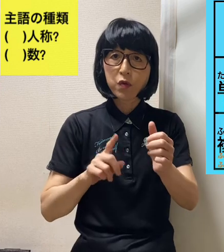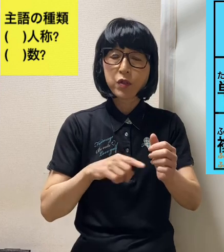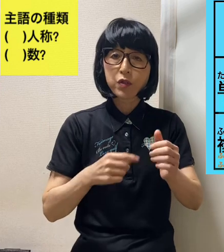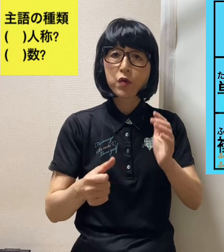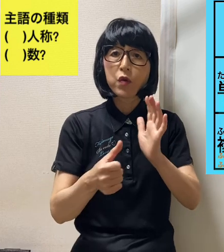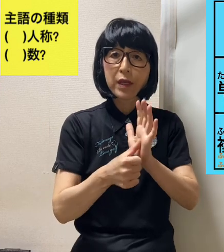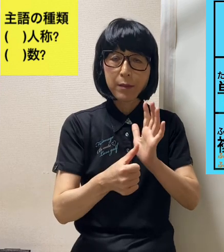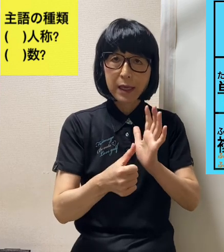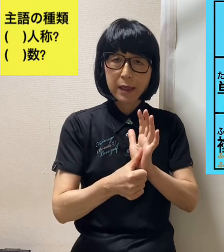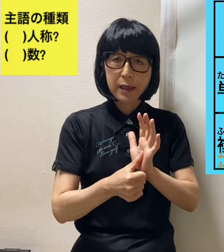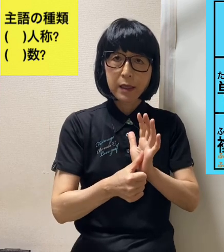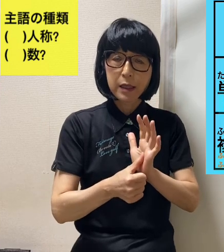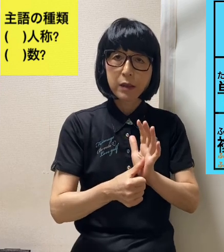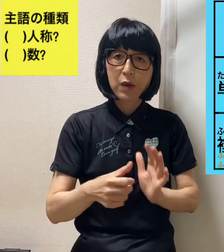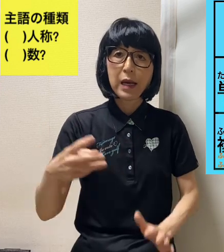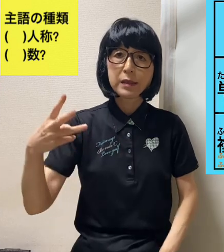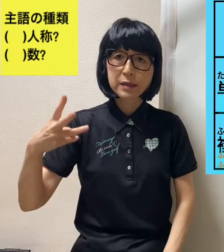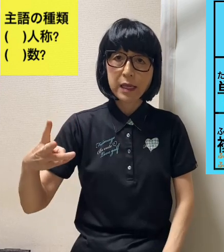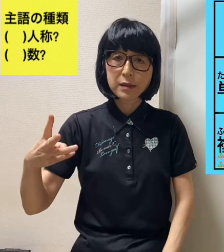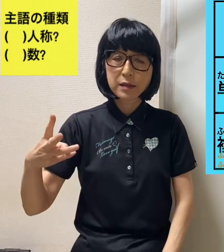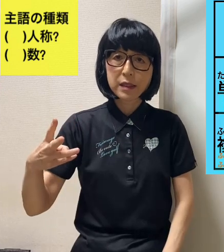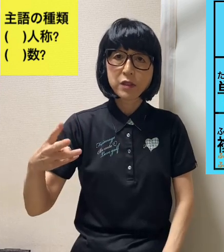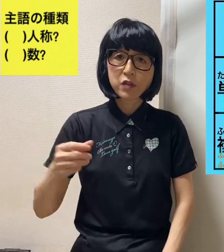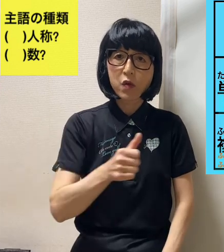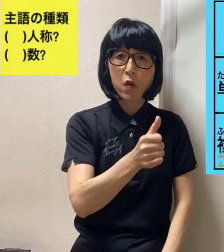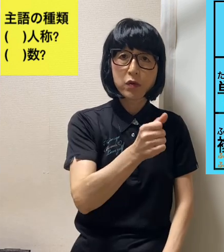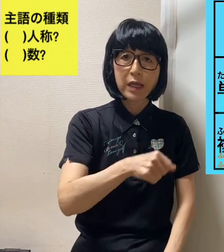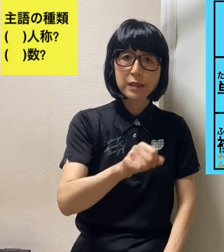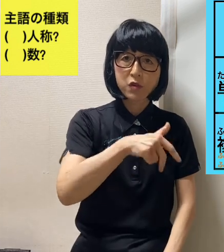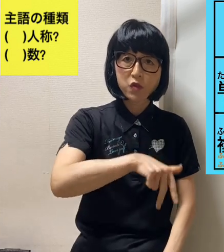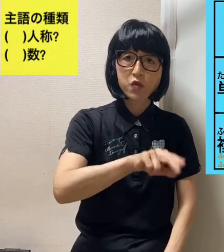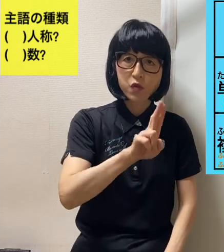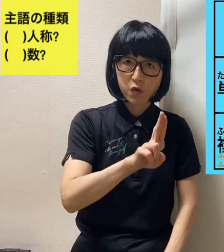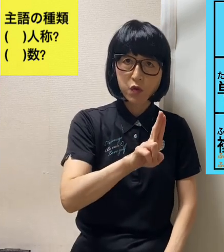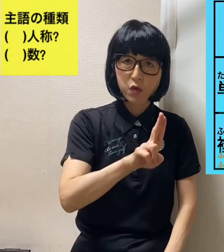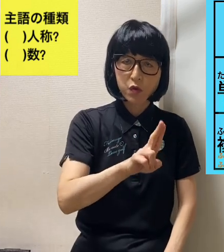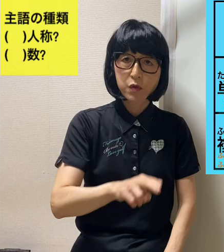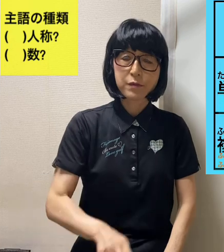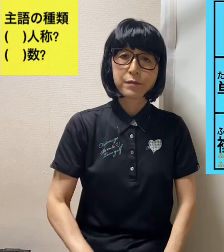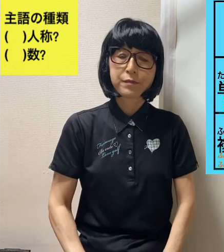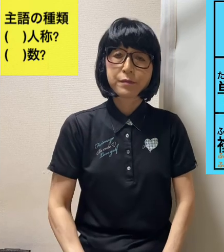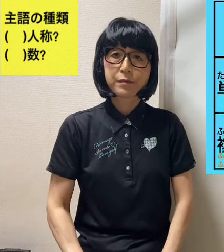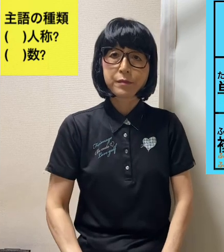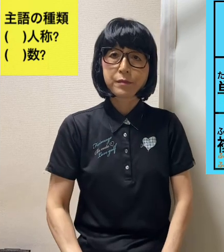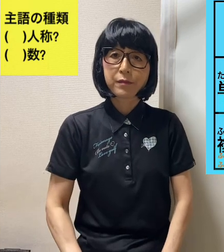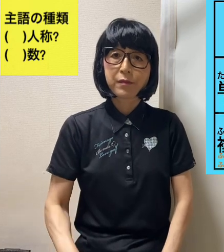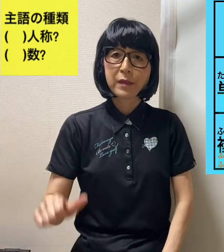男の人の名前なので、三人称、単数です。